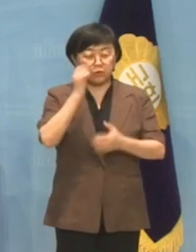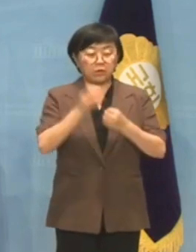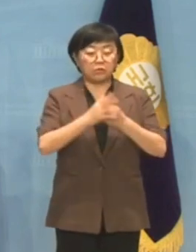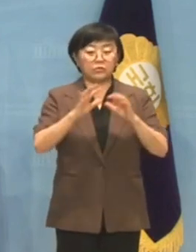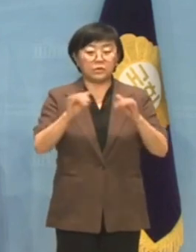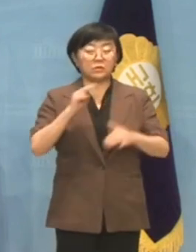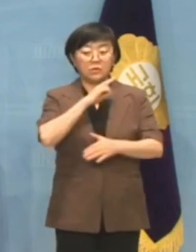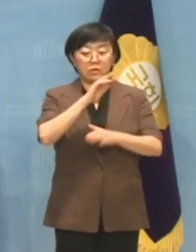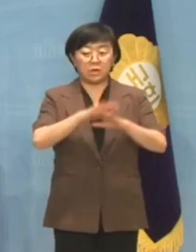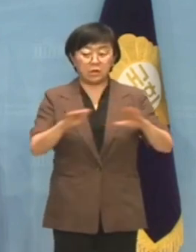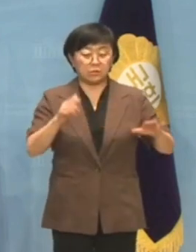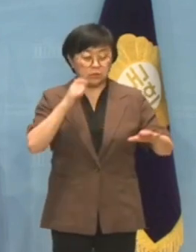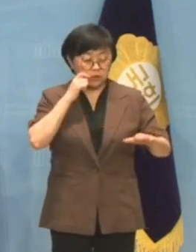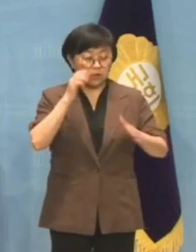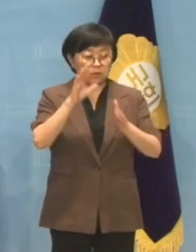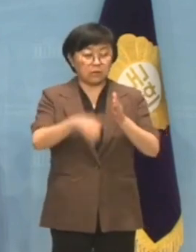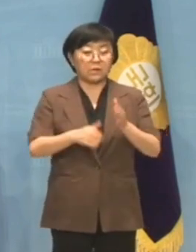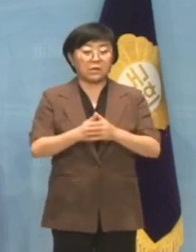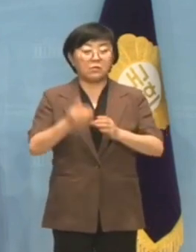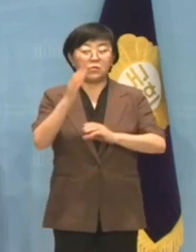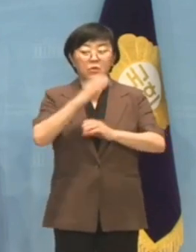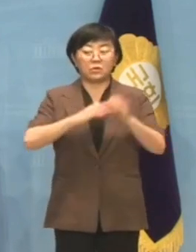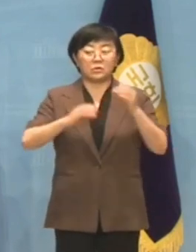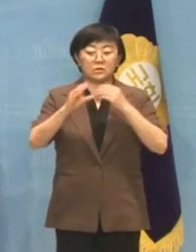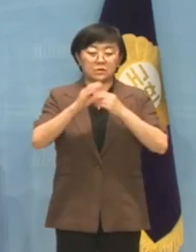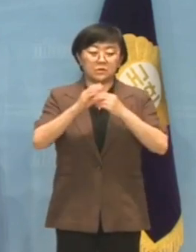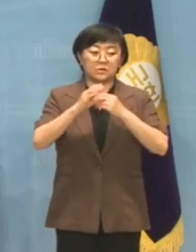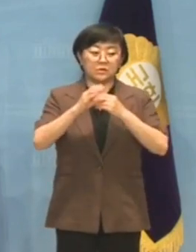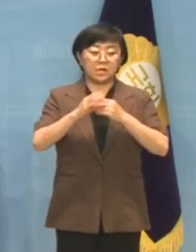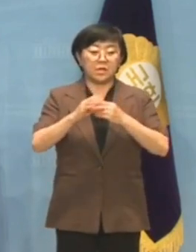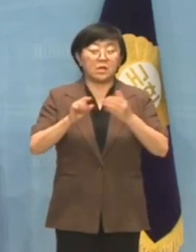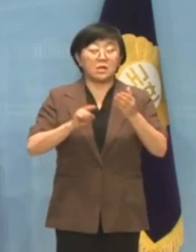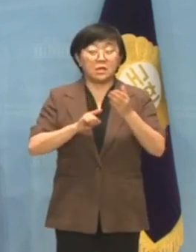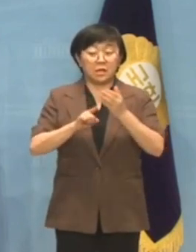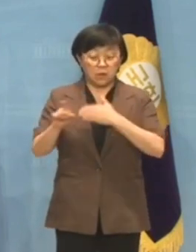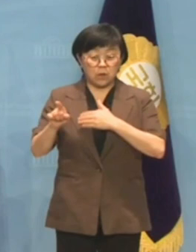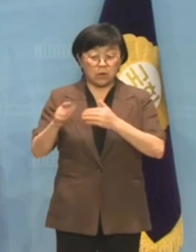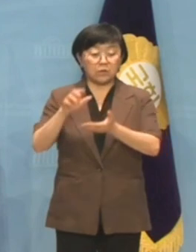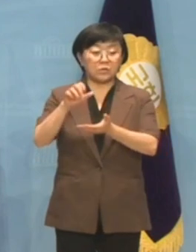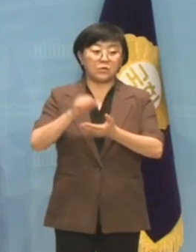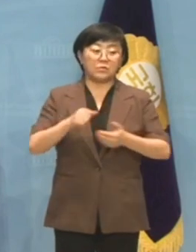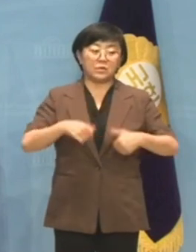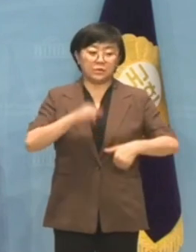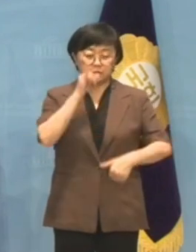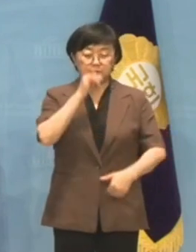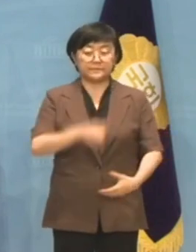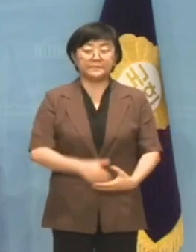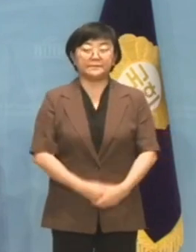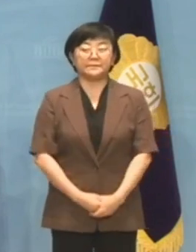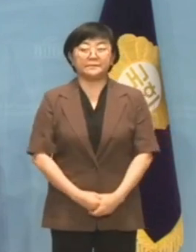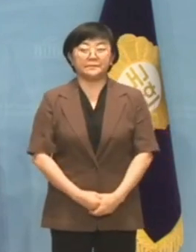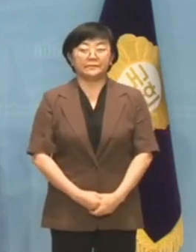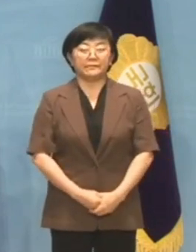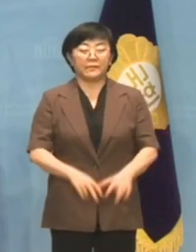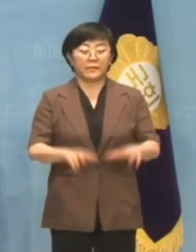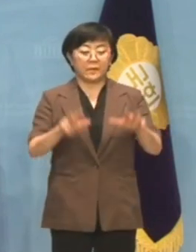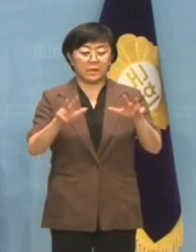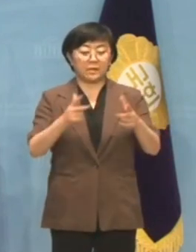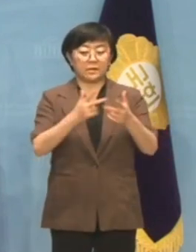의혹이 해소되지 못할 경우 보충적이고 예외적으로 도입되어야 되는 것입니다.